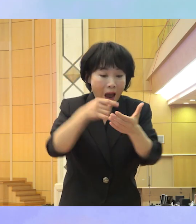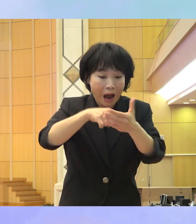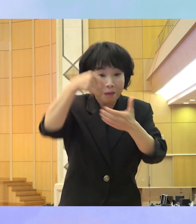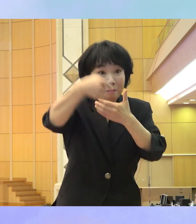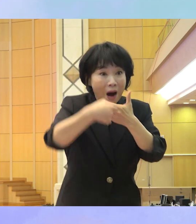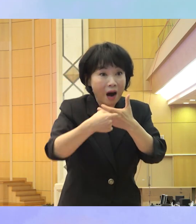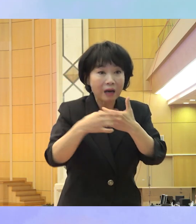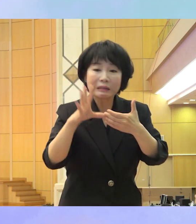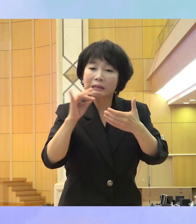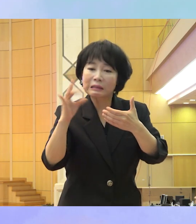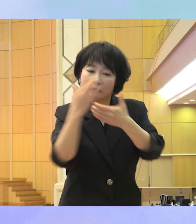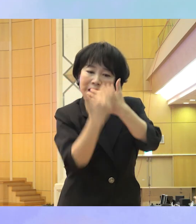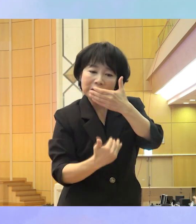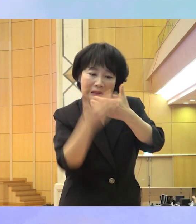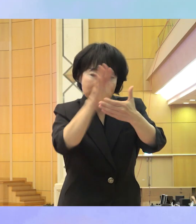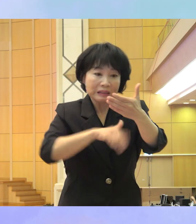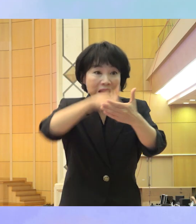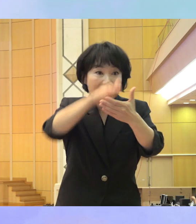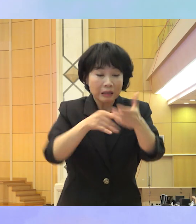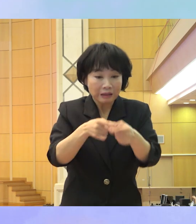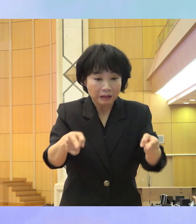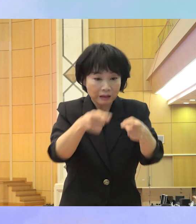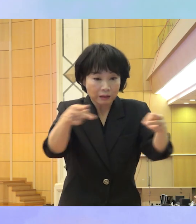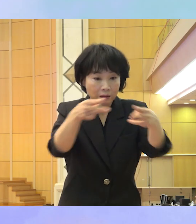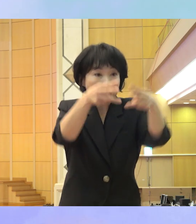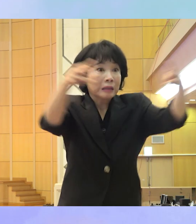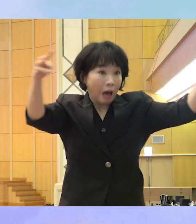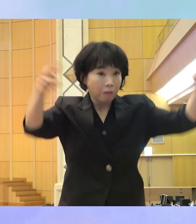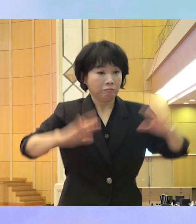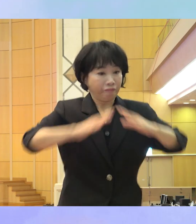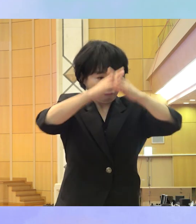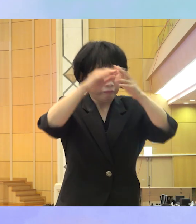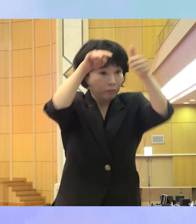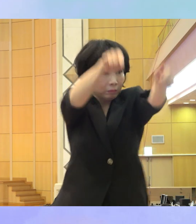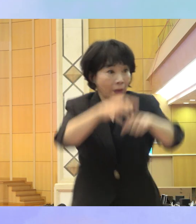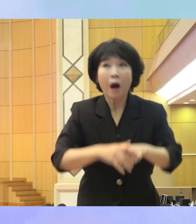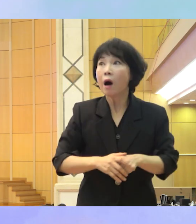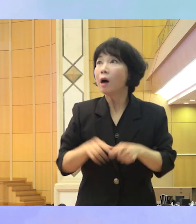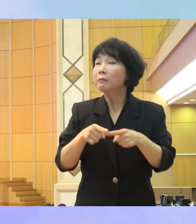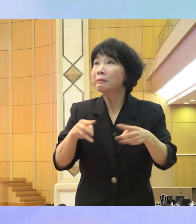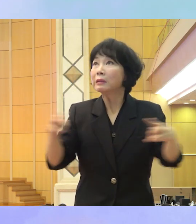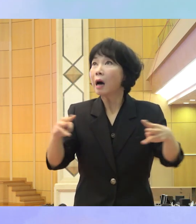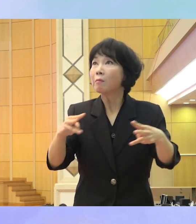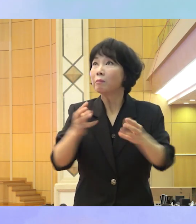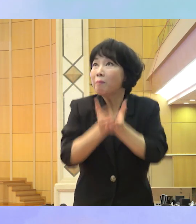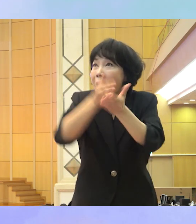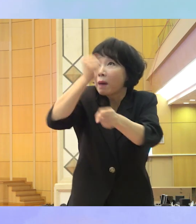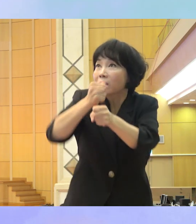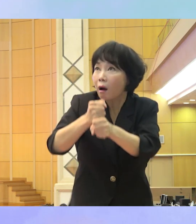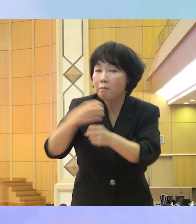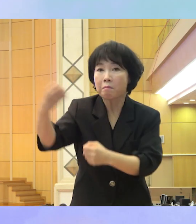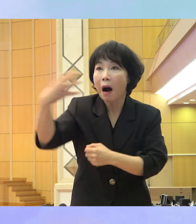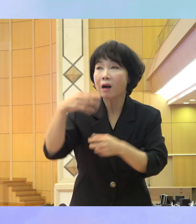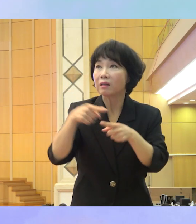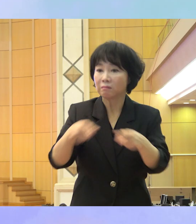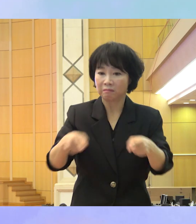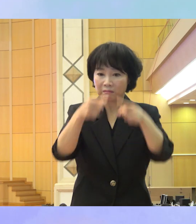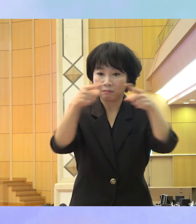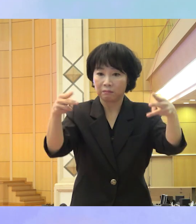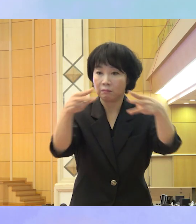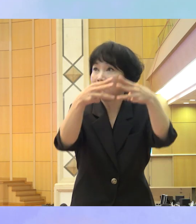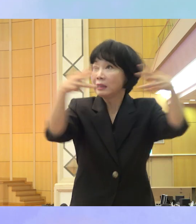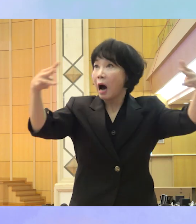하고 3층으로 지으라 그랬습니다. 3층. 그래서 3자가 딱 들어가지요. 3층.